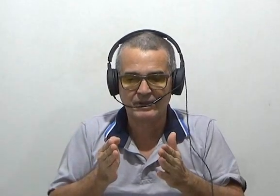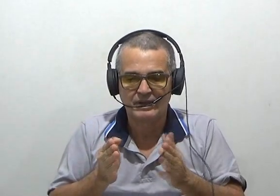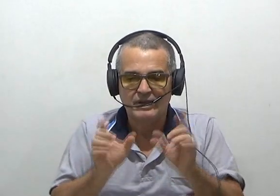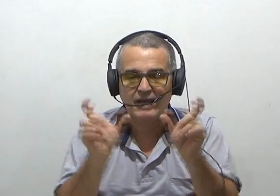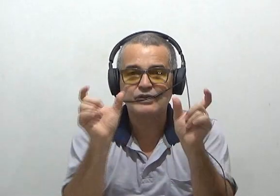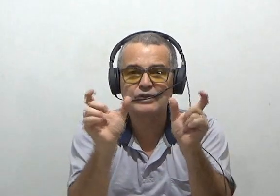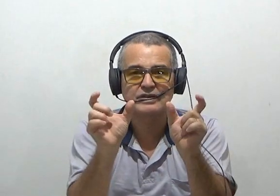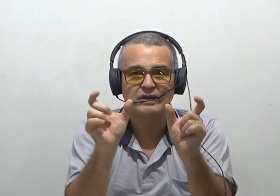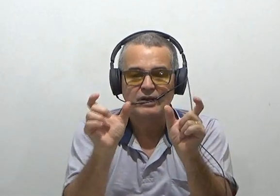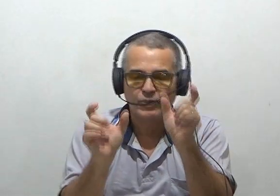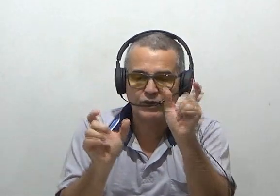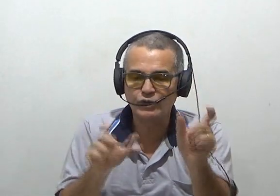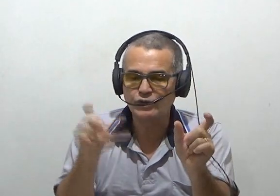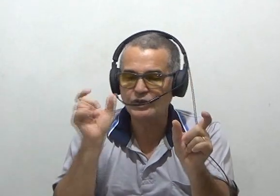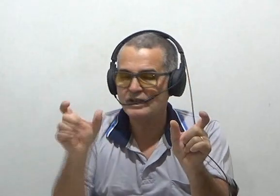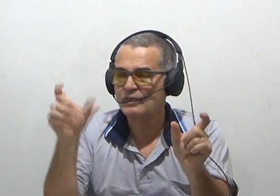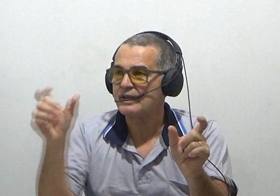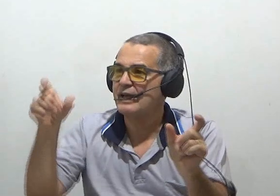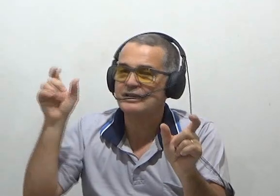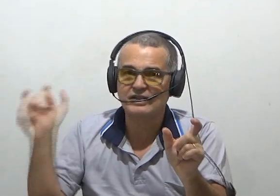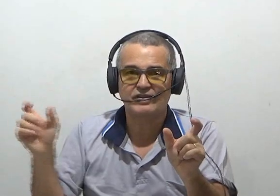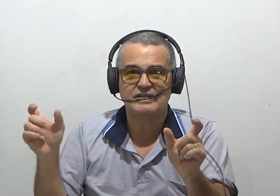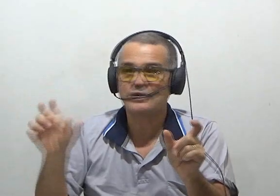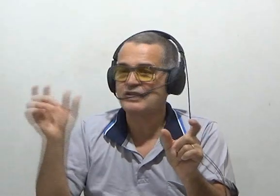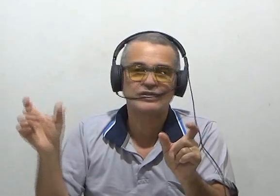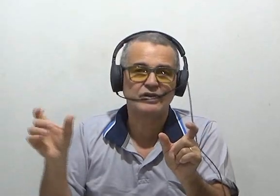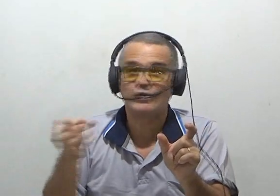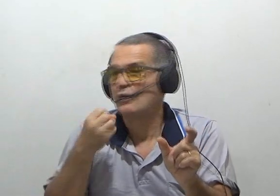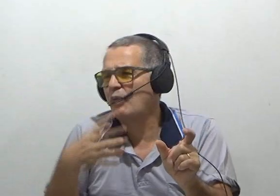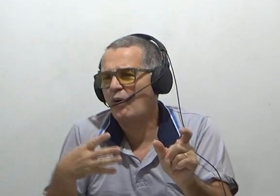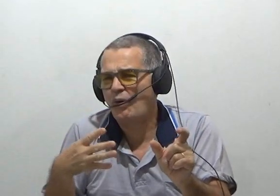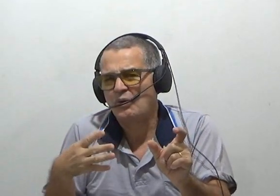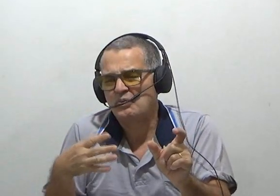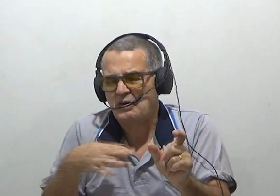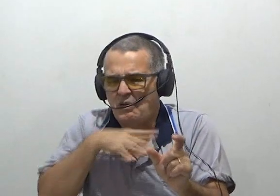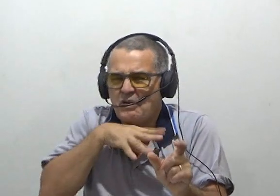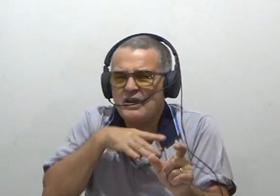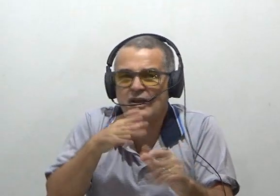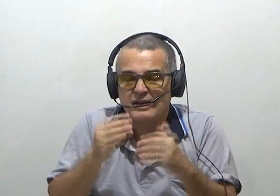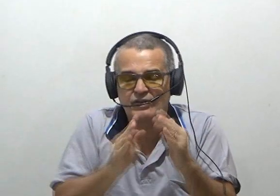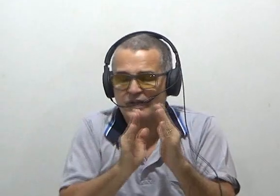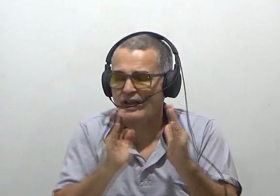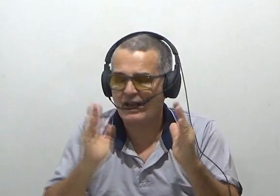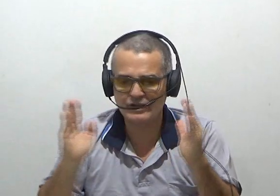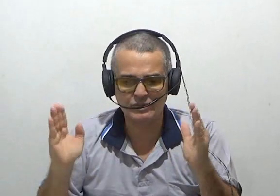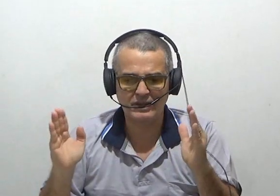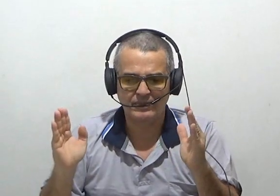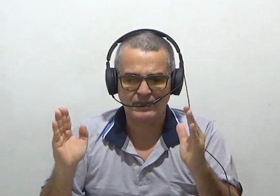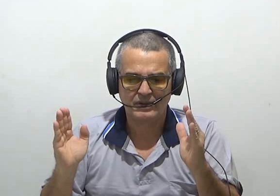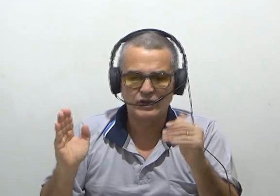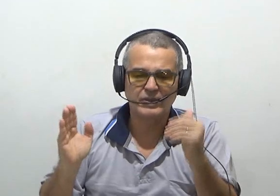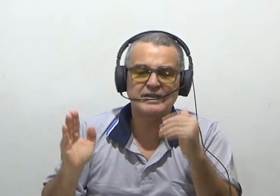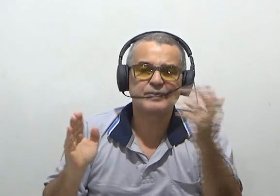sinalizar, reduza produto, item, quantidade de ativação e o adjetivo, bom, ruim, e aí você vai